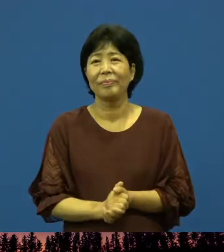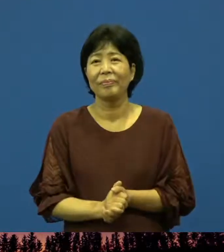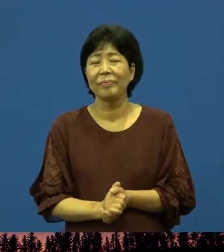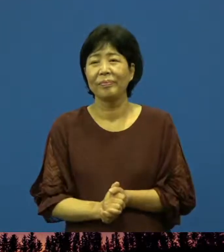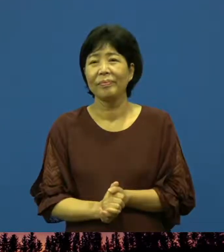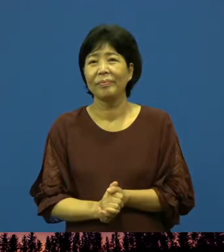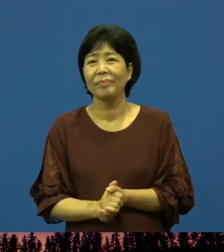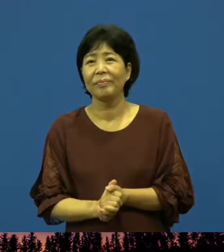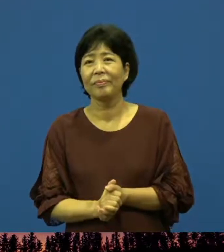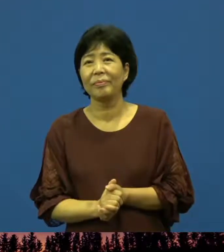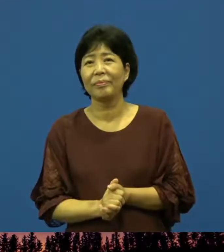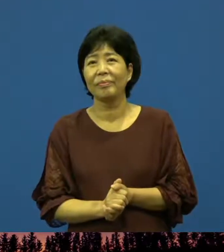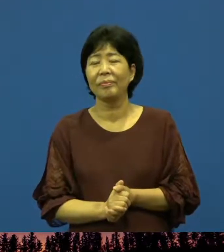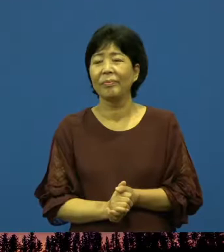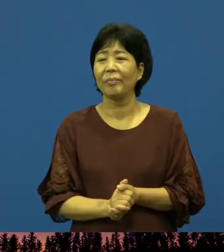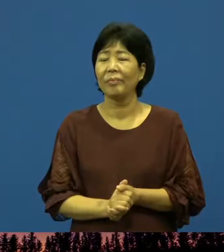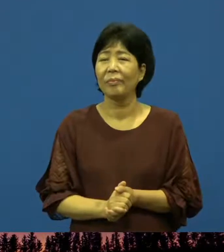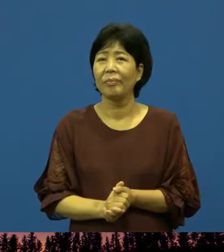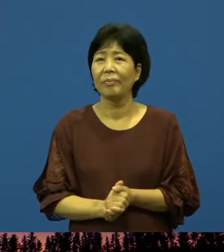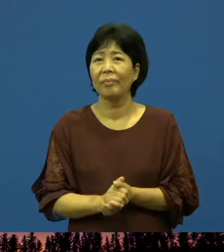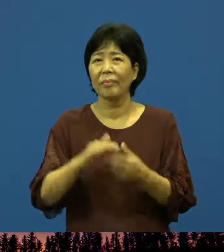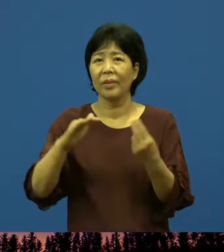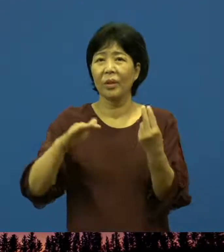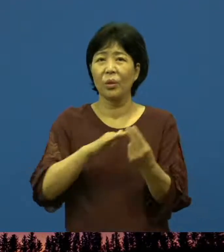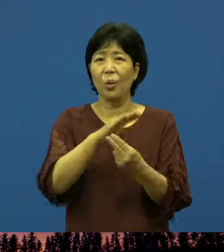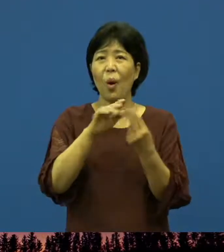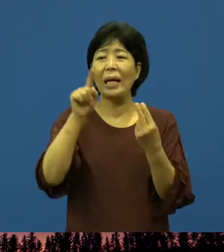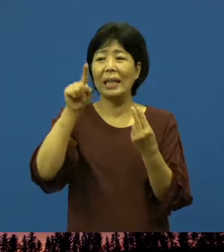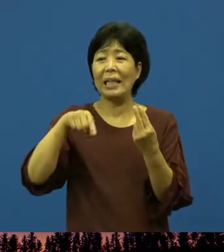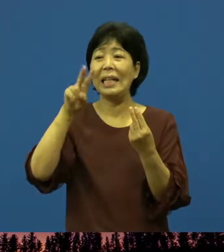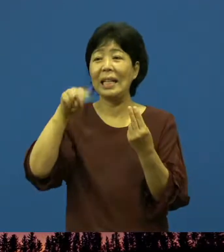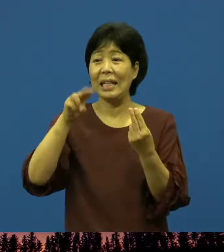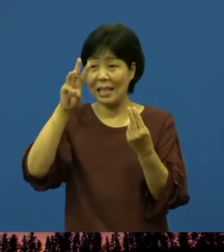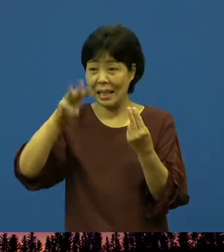요한 1, 2, 3서가 있습니다. 그리고 또 있죠.